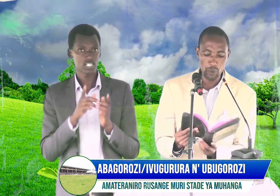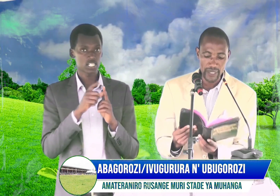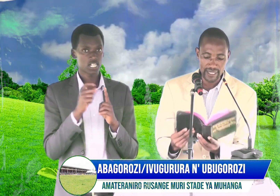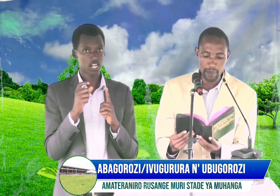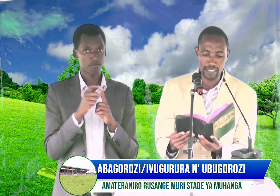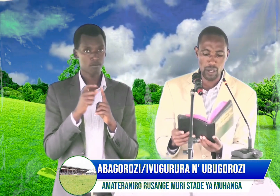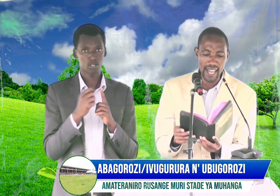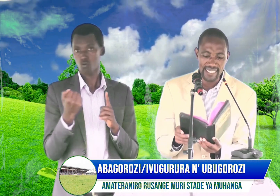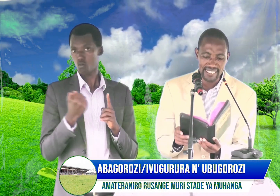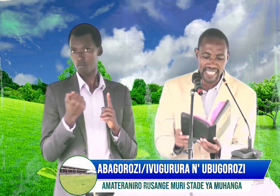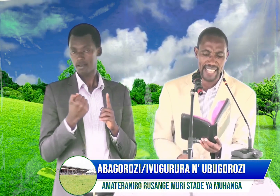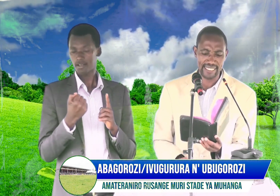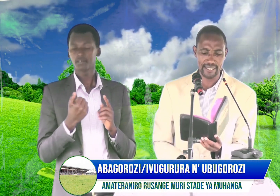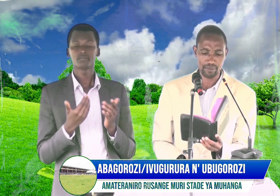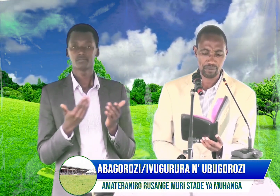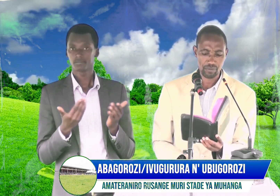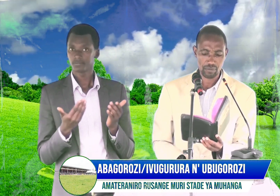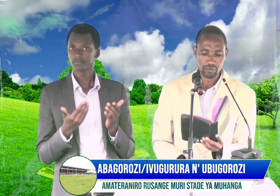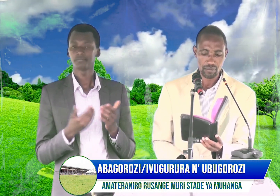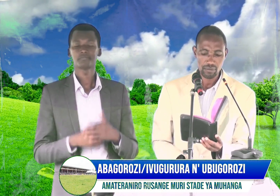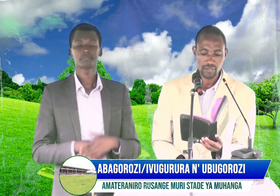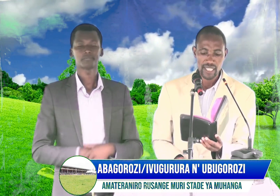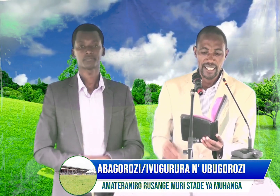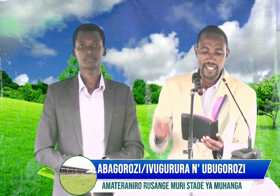umuti w'ikibazo. Haranditse hati: